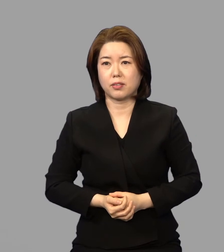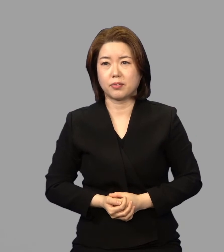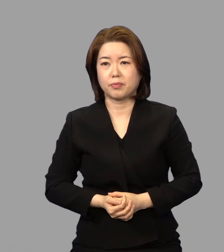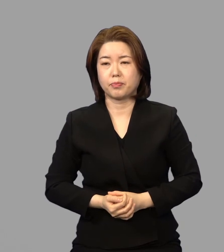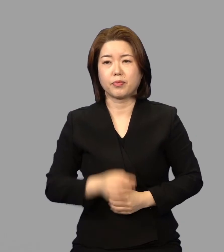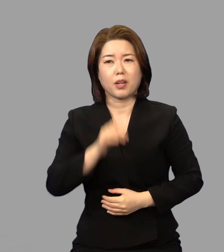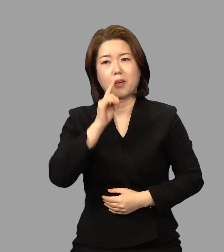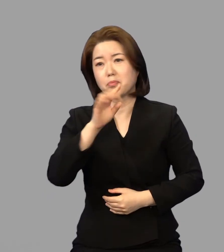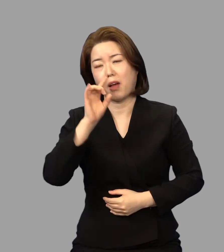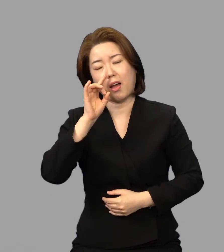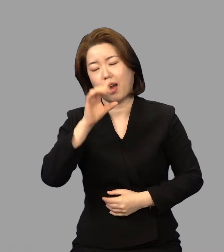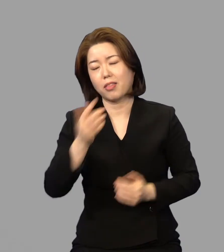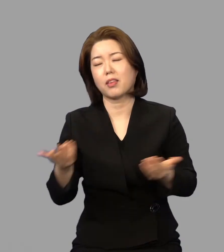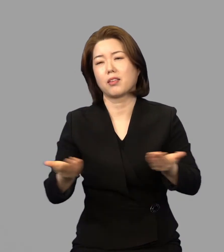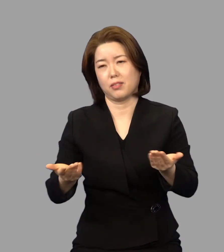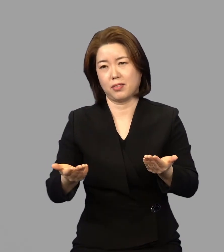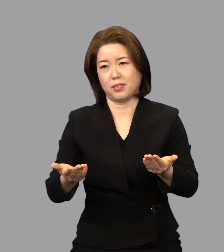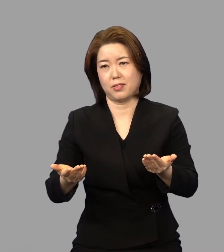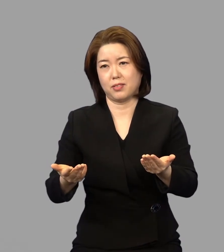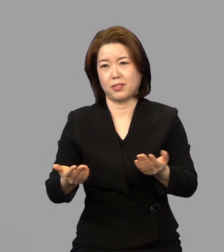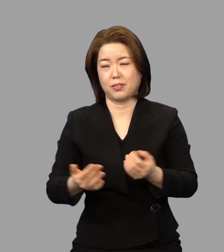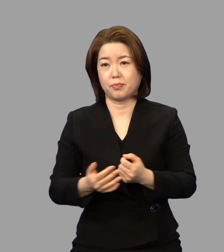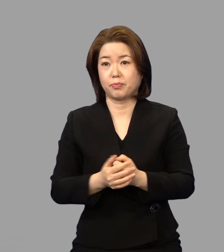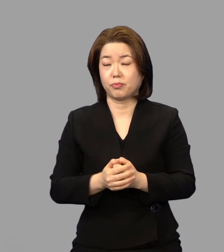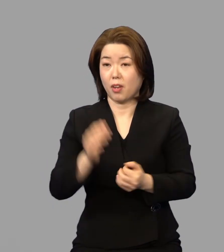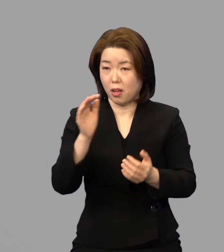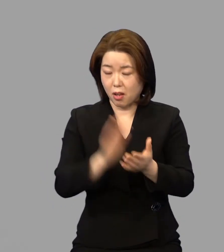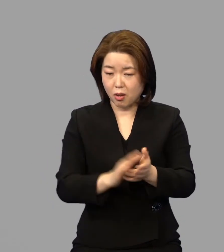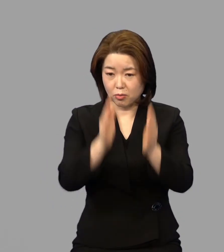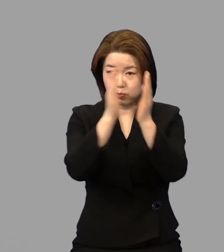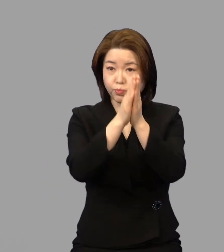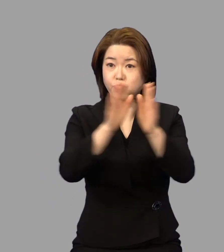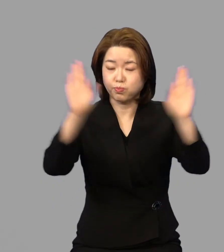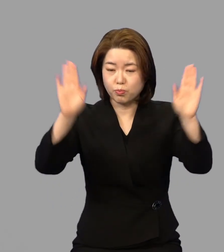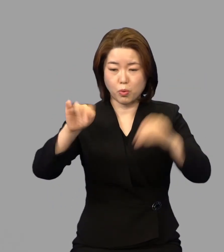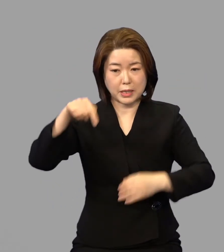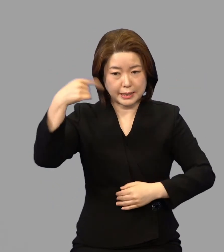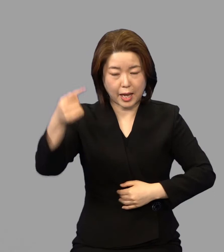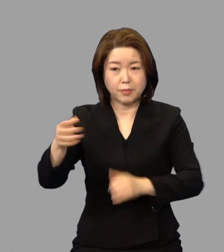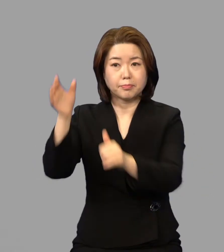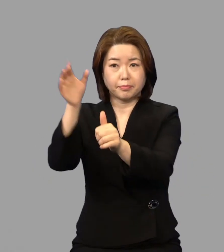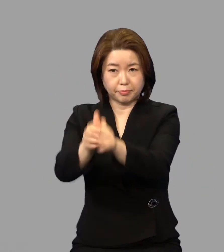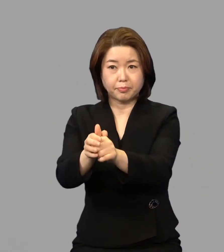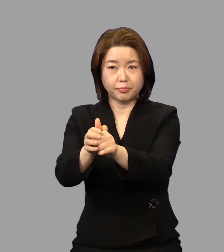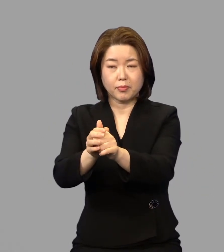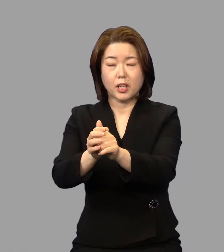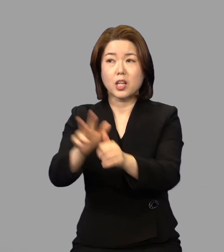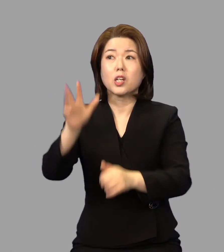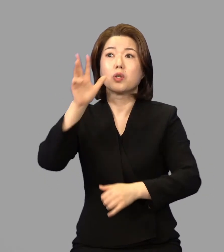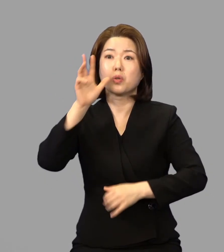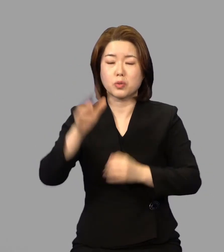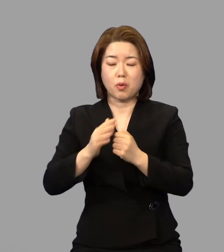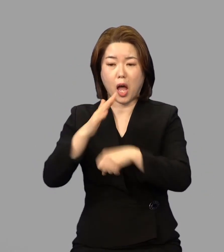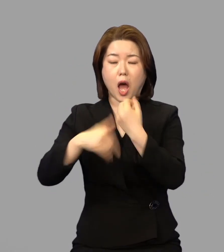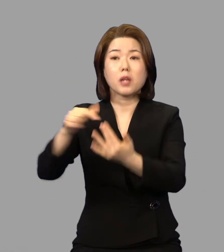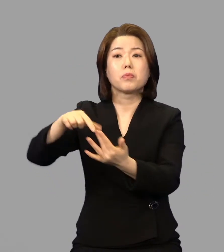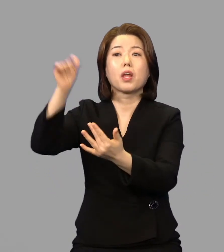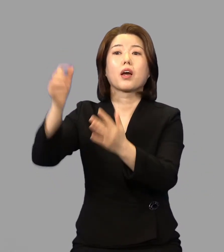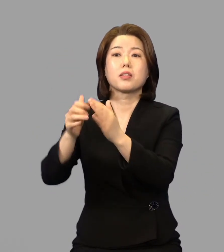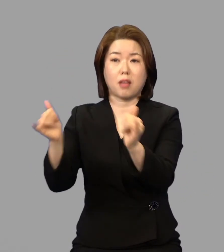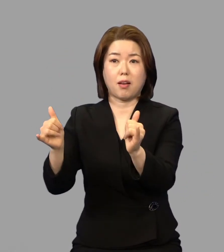이게 말도 안 될 일이죠. 아니, 모세 뒤 이어서 여호수아가 하나님이 택하신